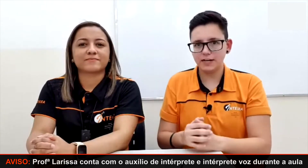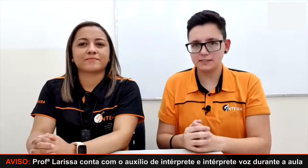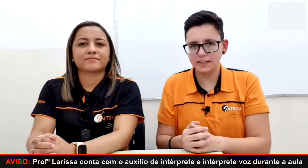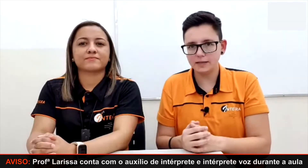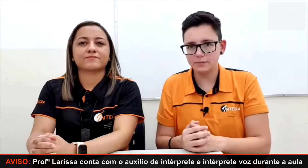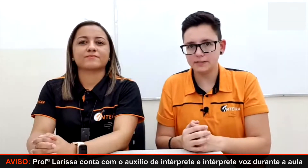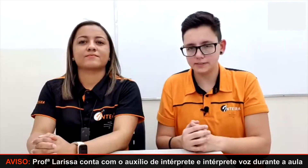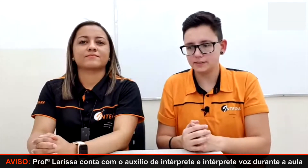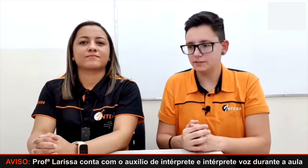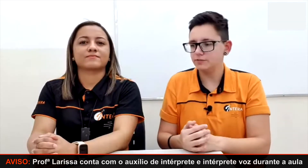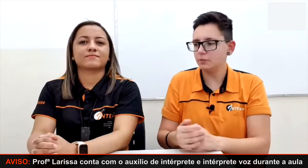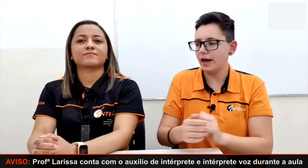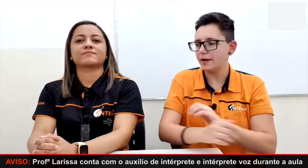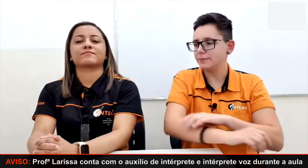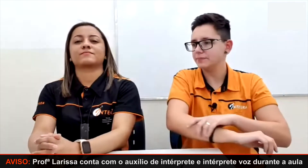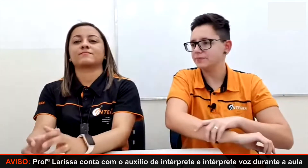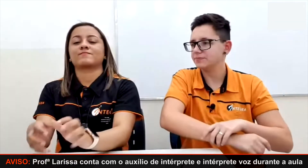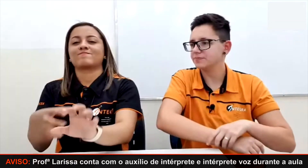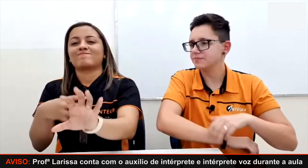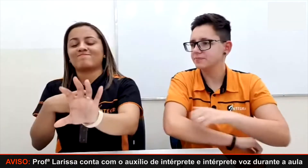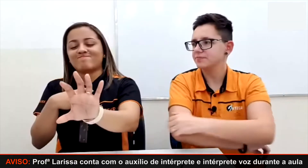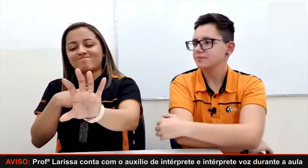em Libras? Vamos lá.